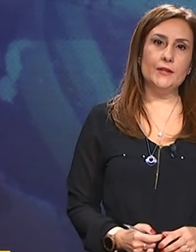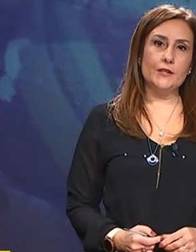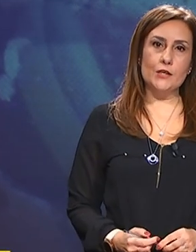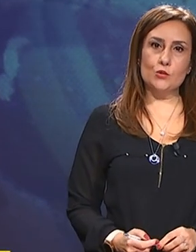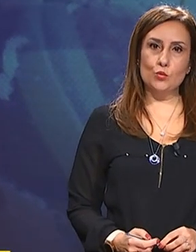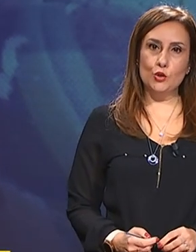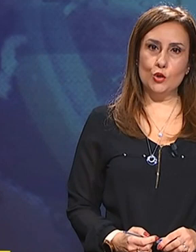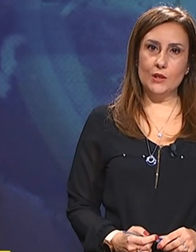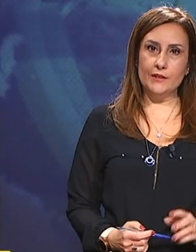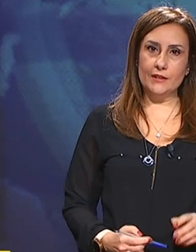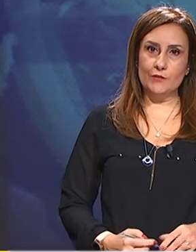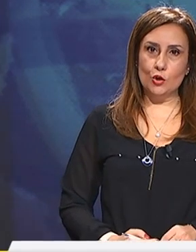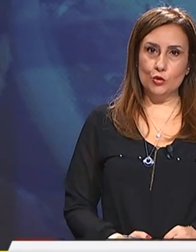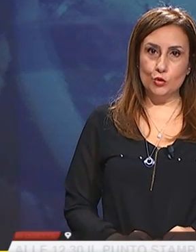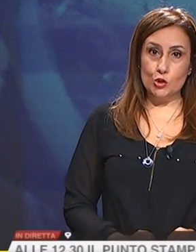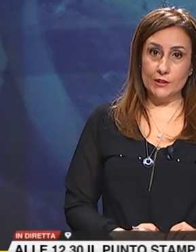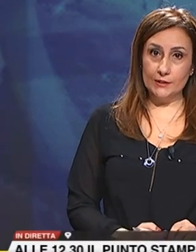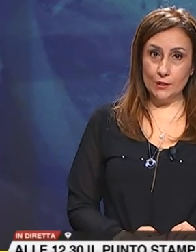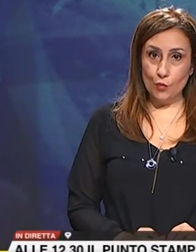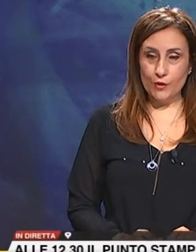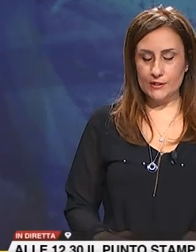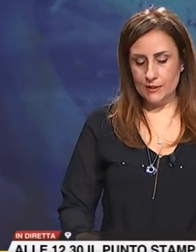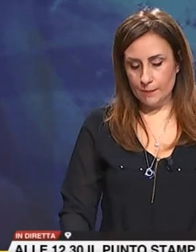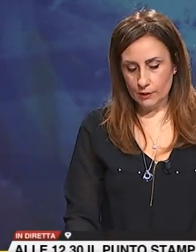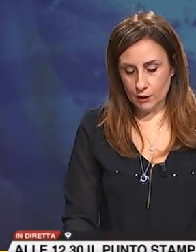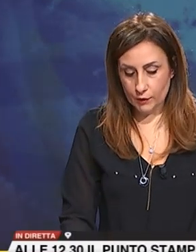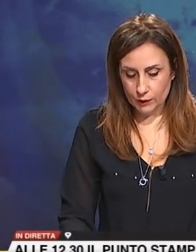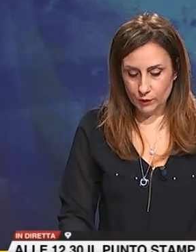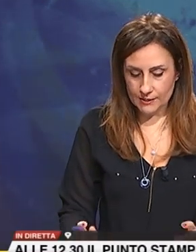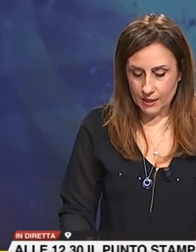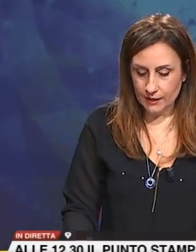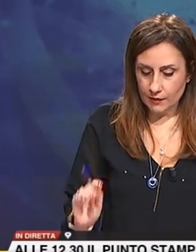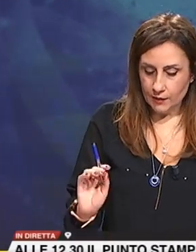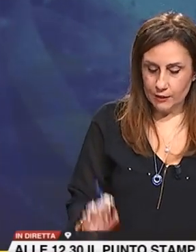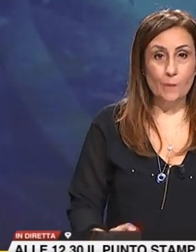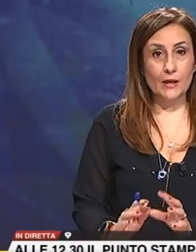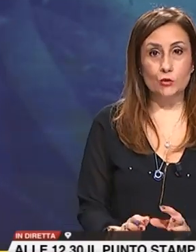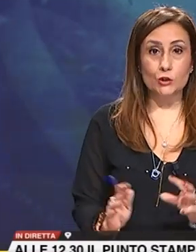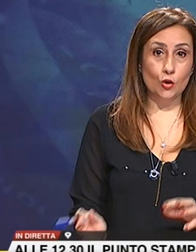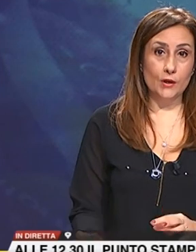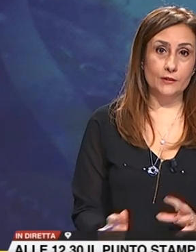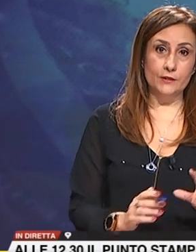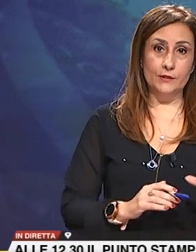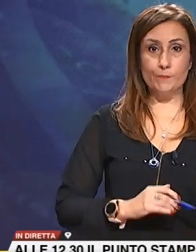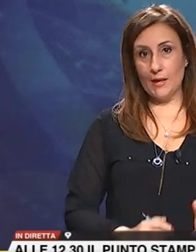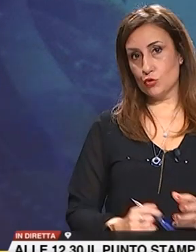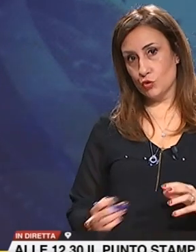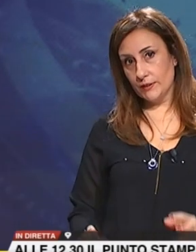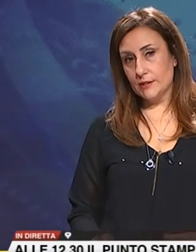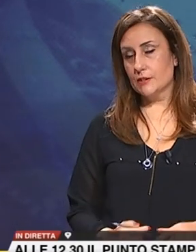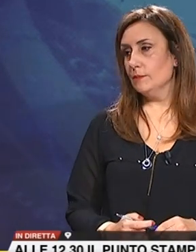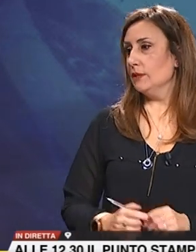Rieccoci nuovamente in studio con la diretta, vi ricordo 12.30 la conferenza stampa del governatore Zaia. Stiamo parlando di droga, di